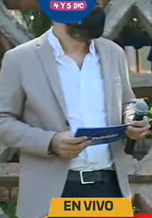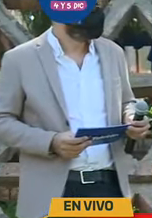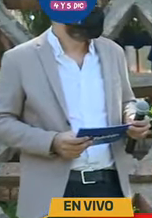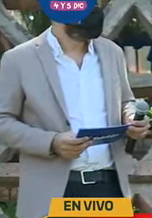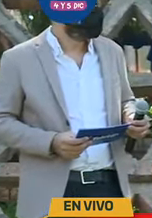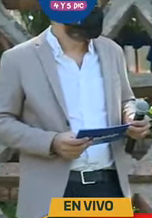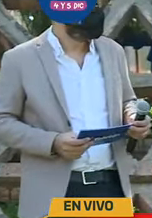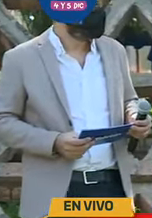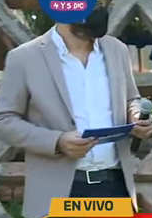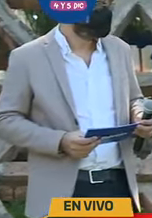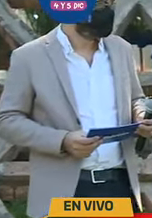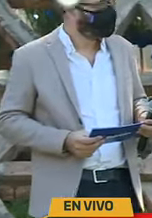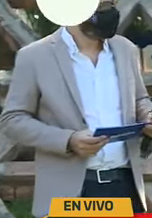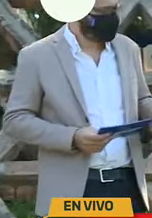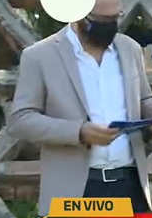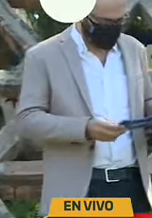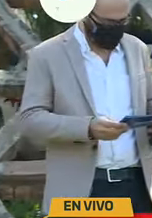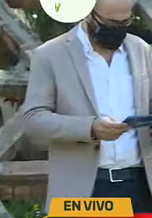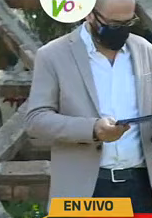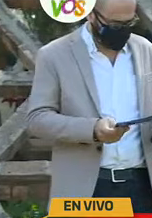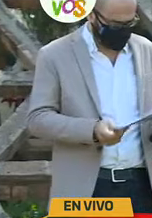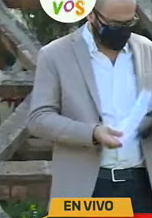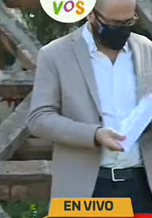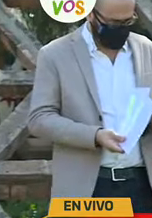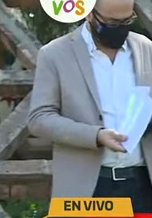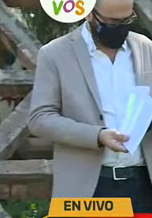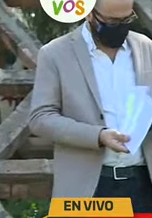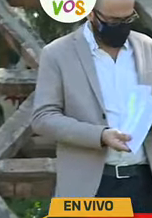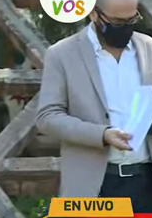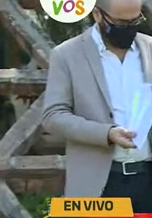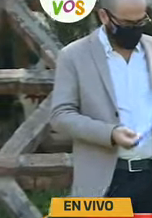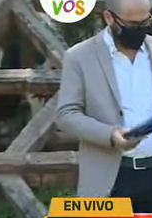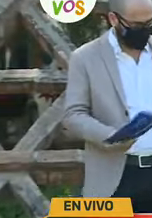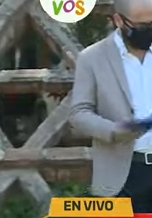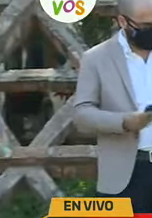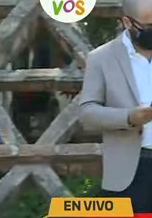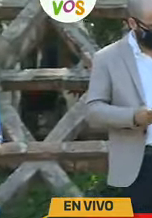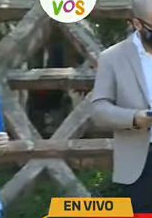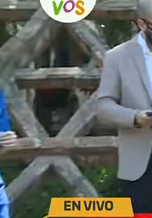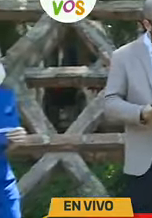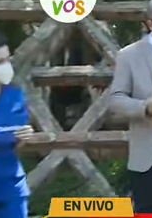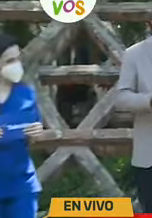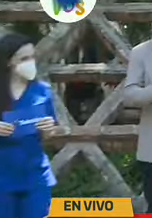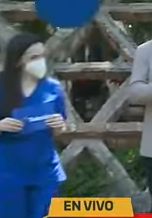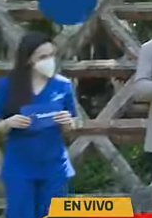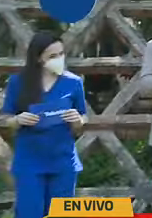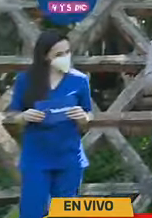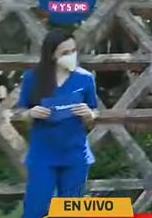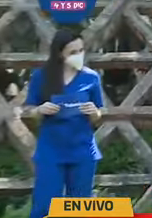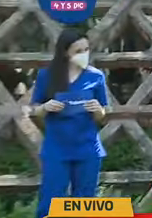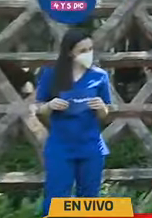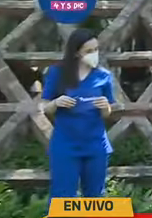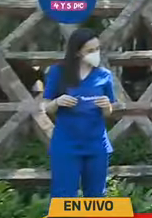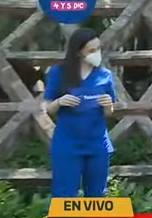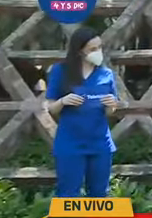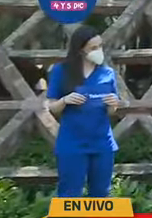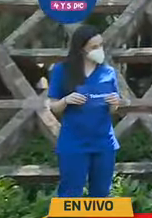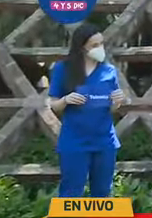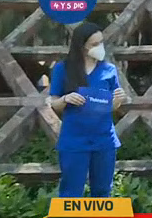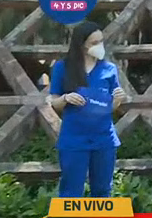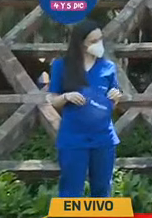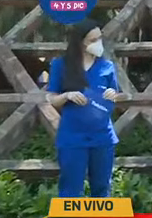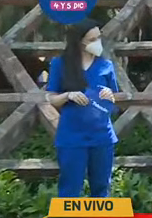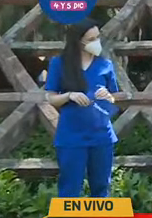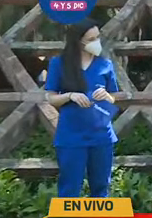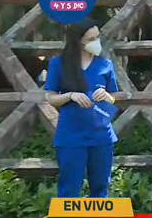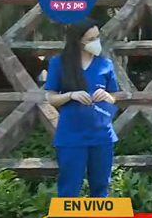La meta de más de 15.000 millones para este año. Ya escuchaban ustedes que este va a ser un Teletón diferente. Ahí